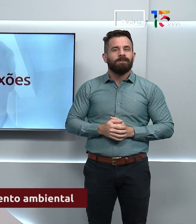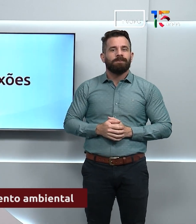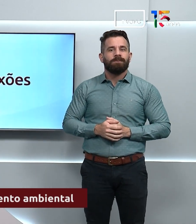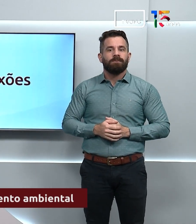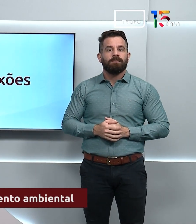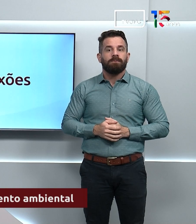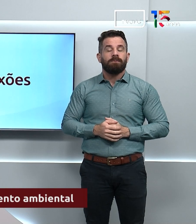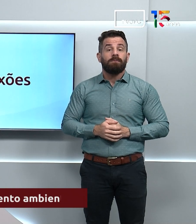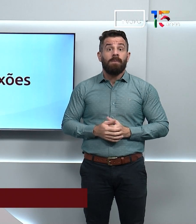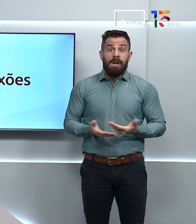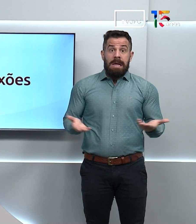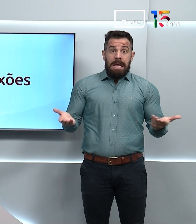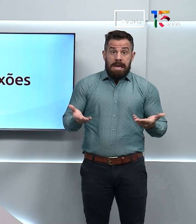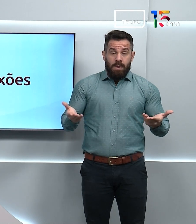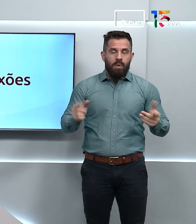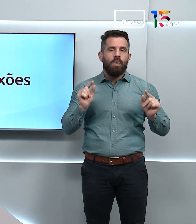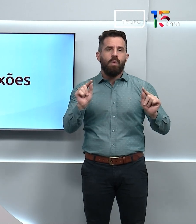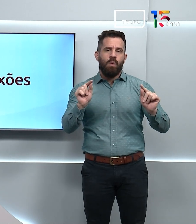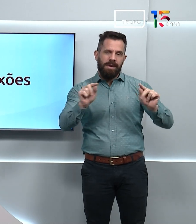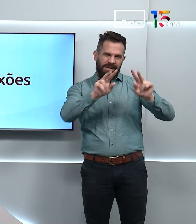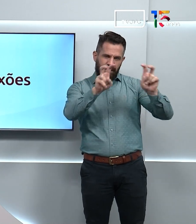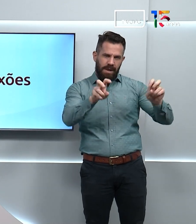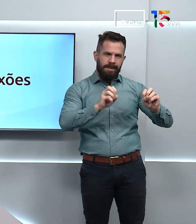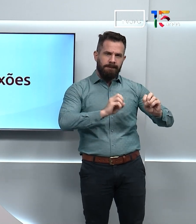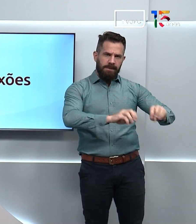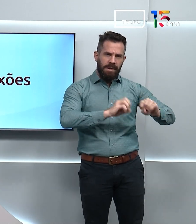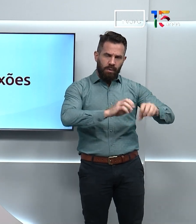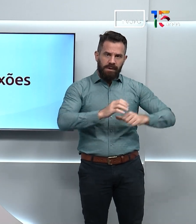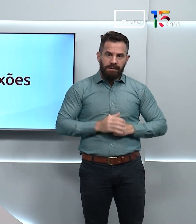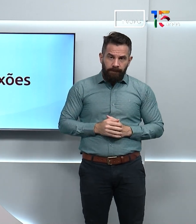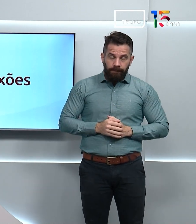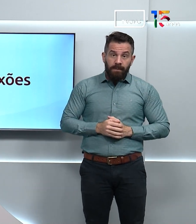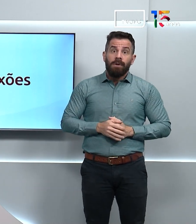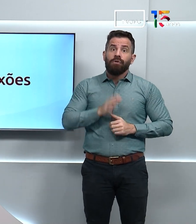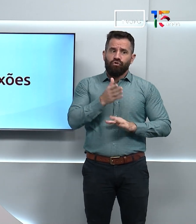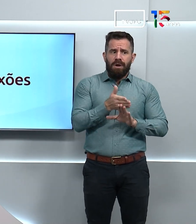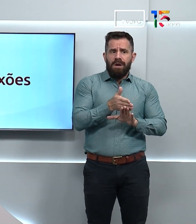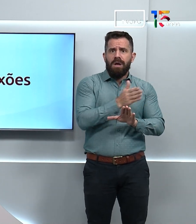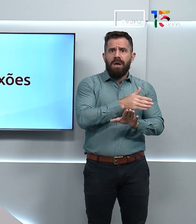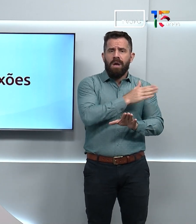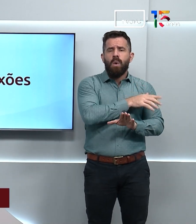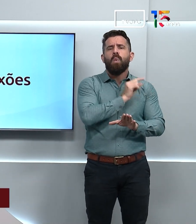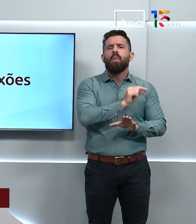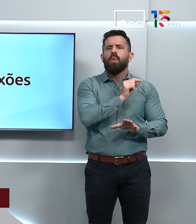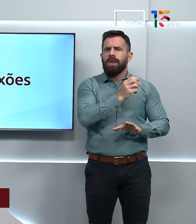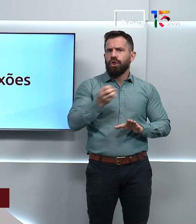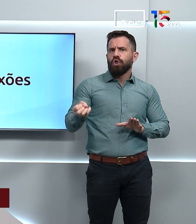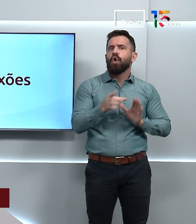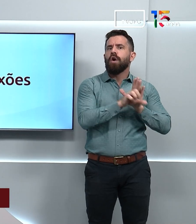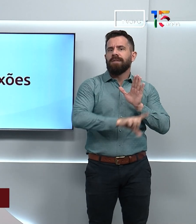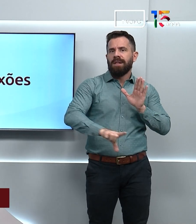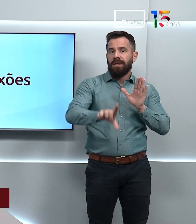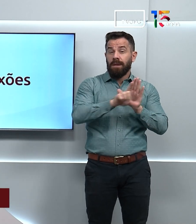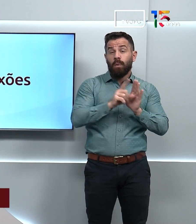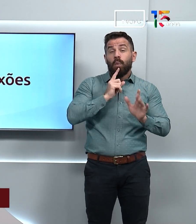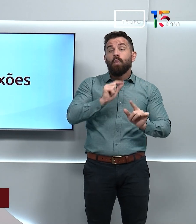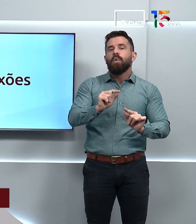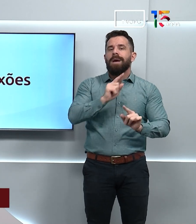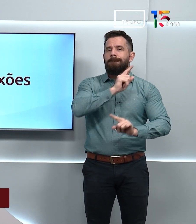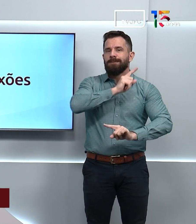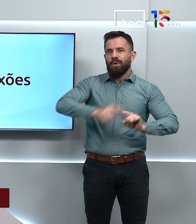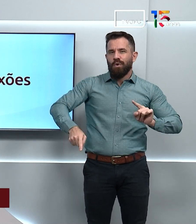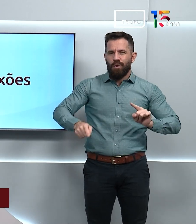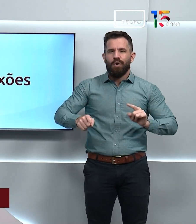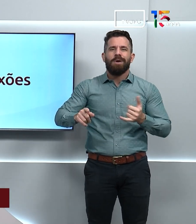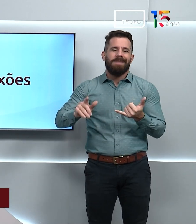Bom, e agora a gente fala sobre educação. Começou a valer, nesses últimos dias, uma nova lei que proíbe o uso de celulares